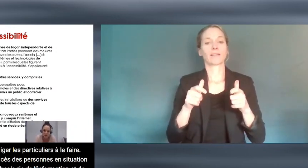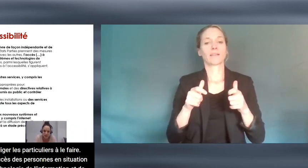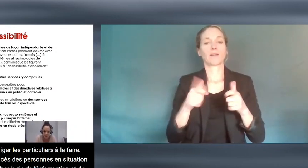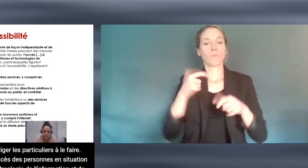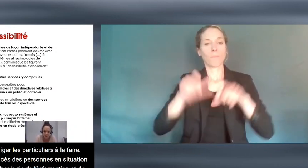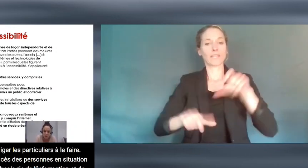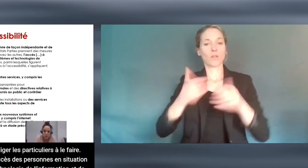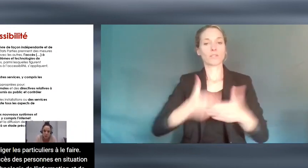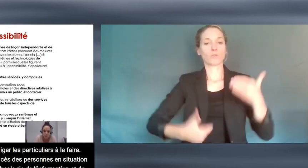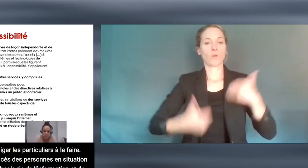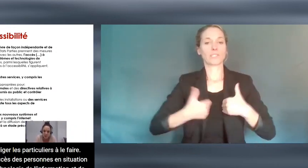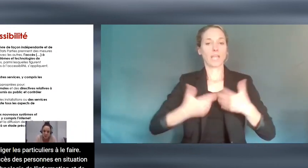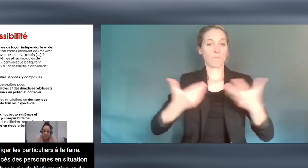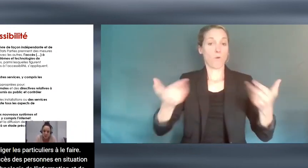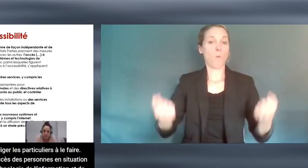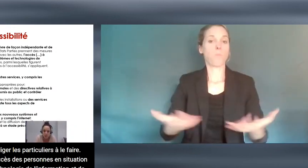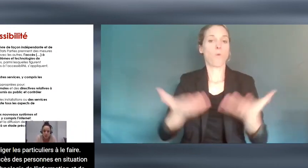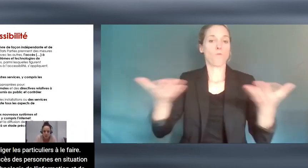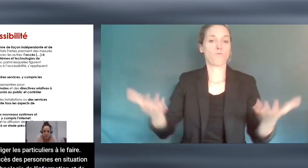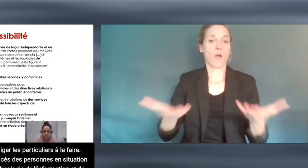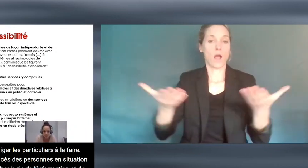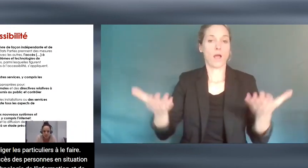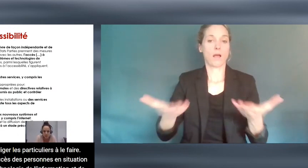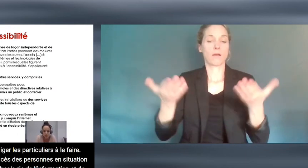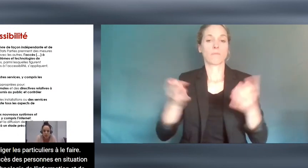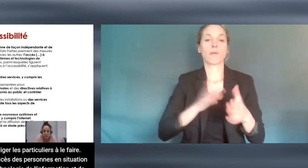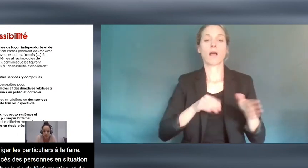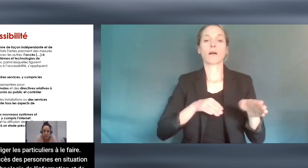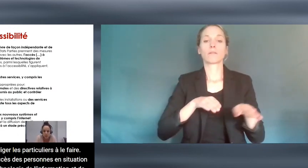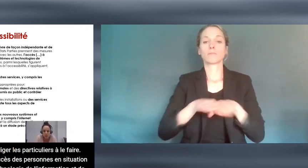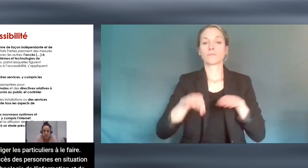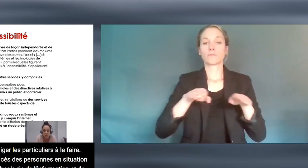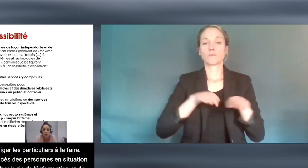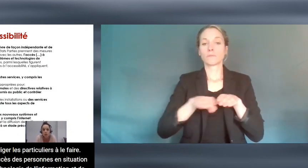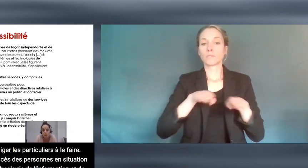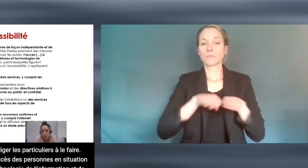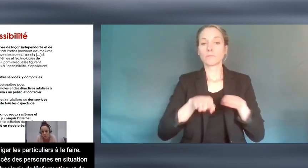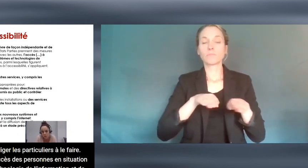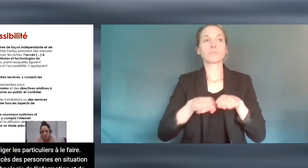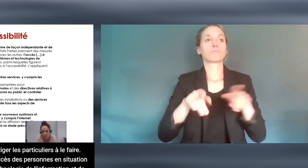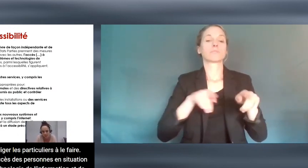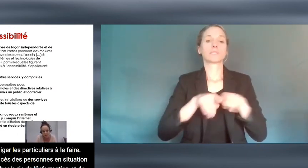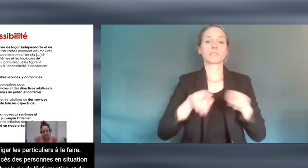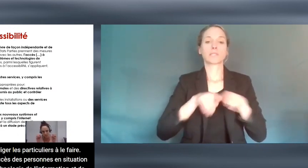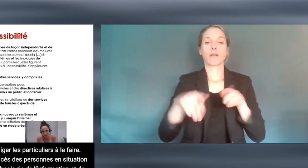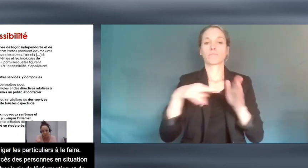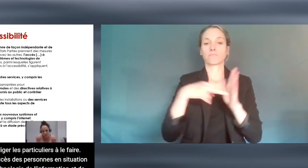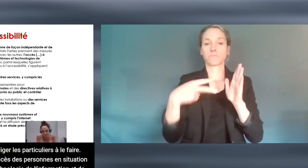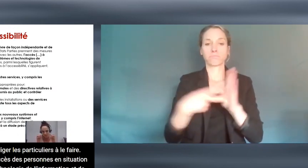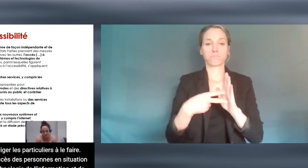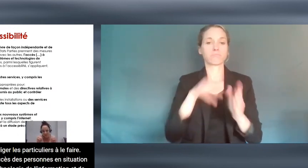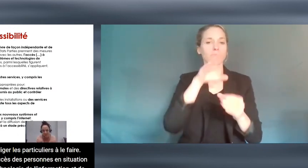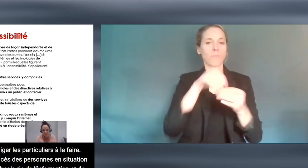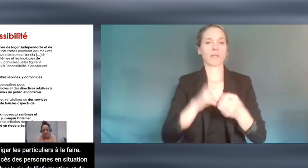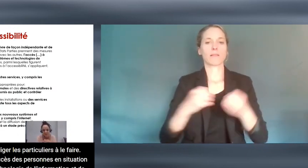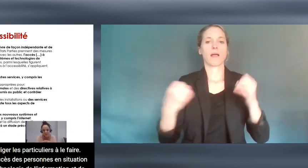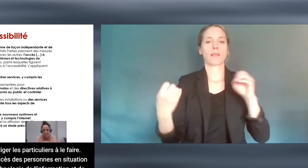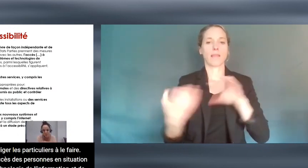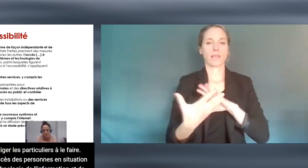handicap au nouveau système de technologie de l'information et de la communication, y compris de l'Internet, donc là vraiment